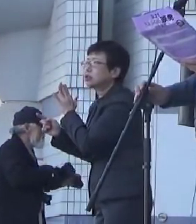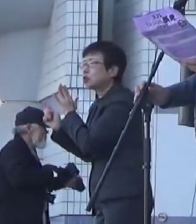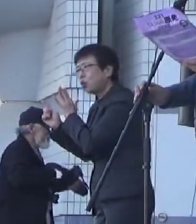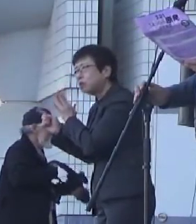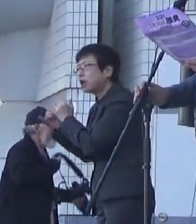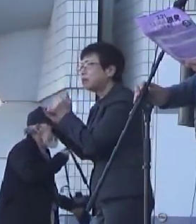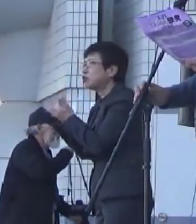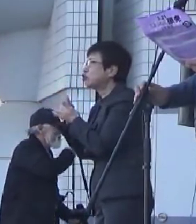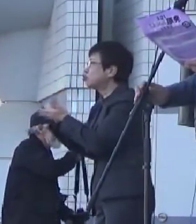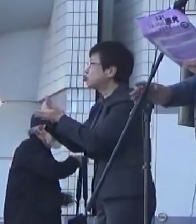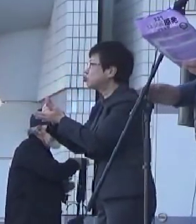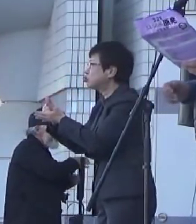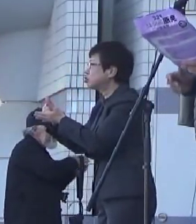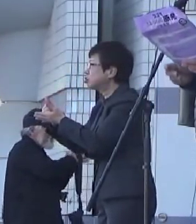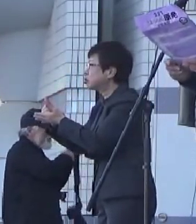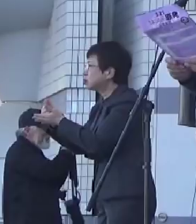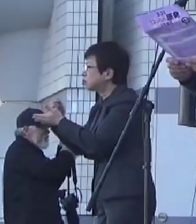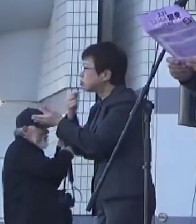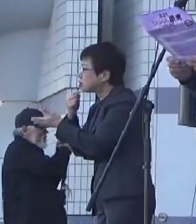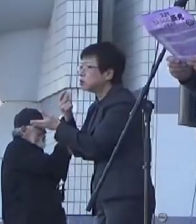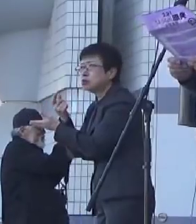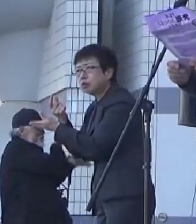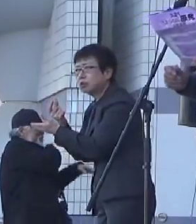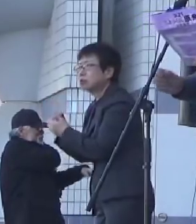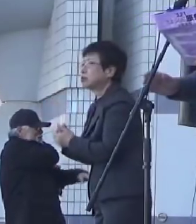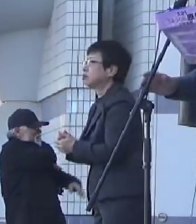そんな民主主義の社会がありますか。